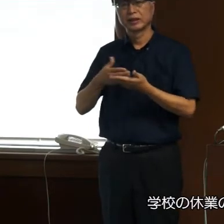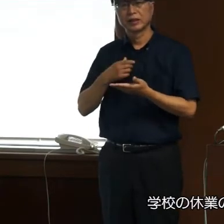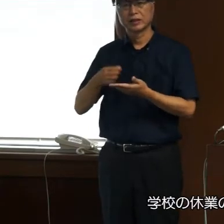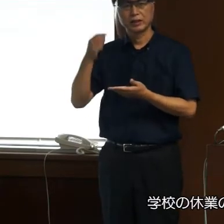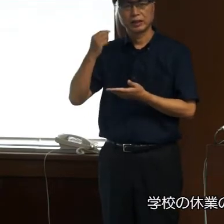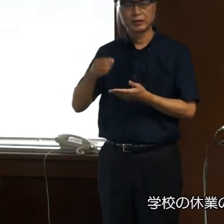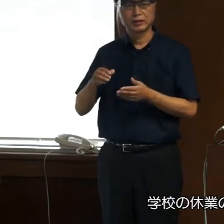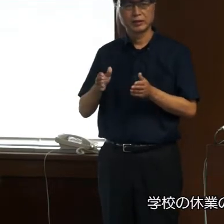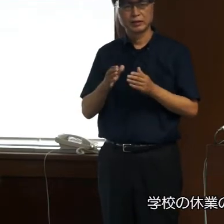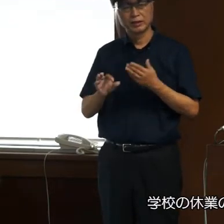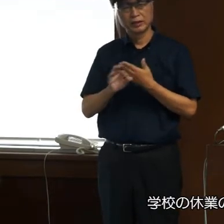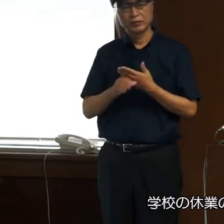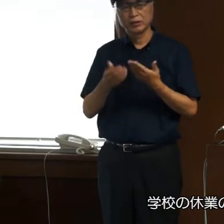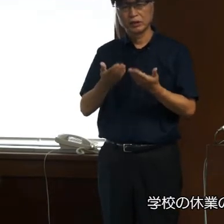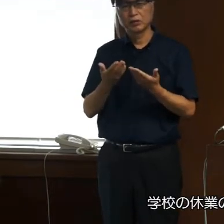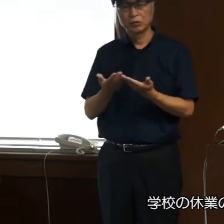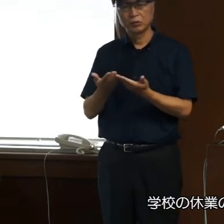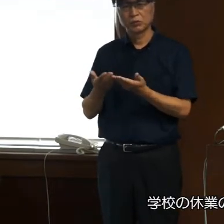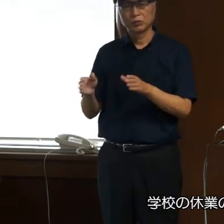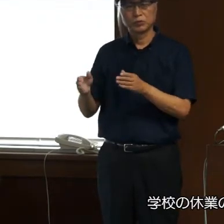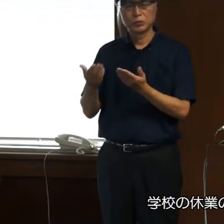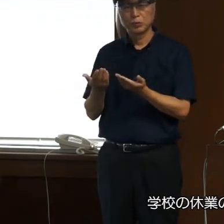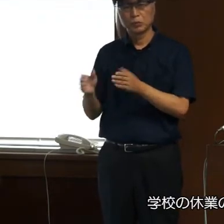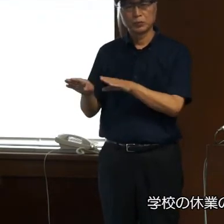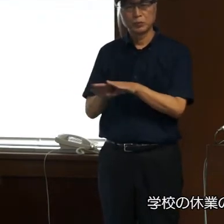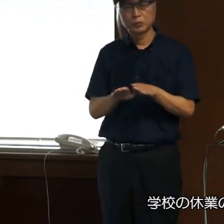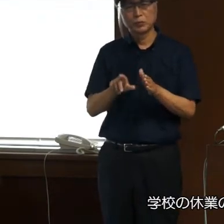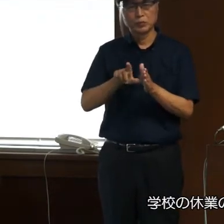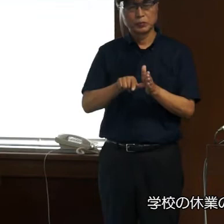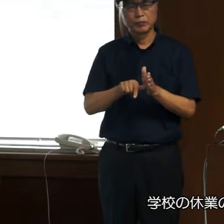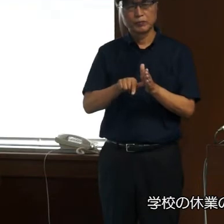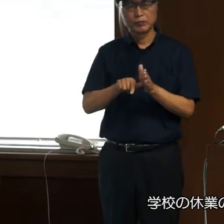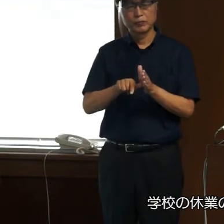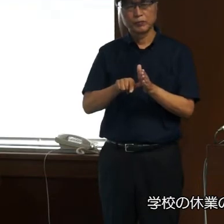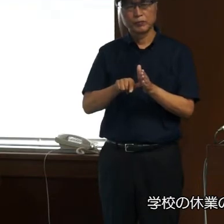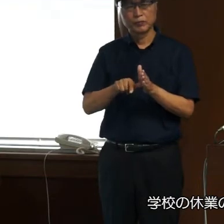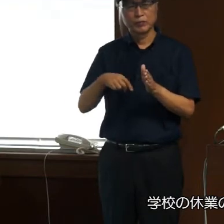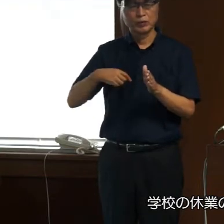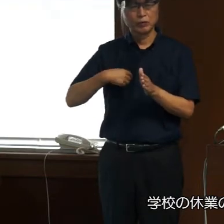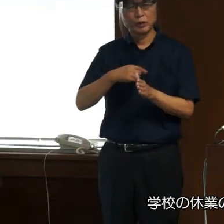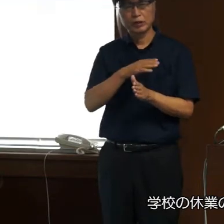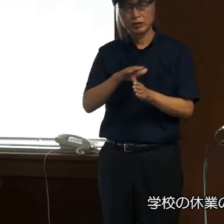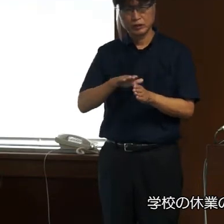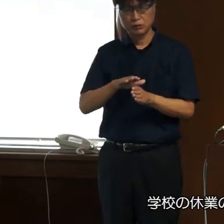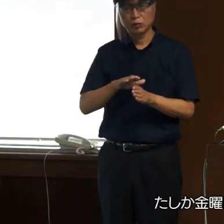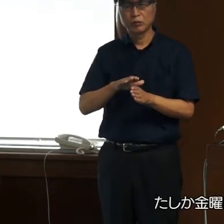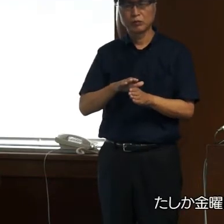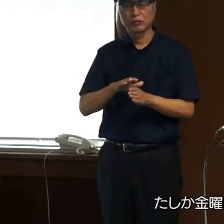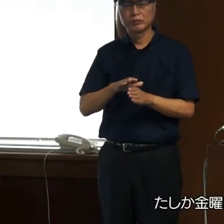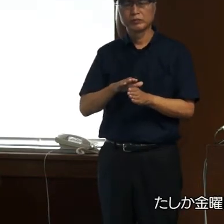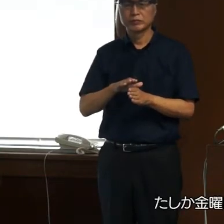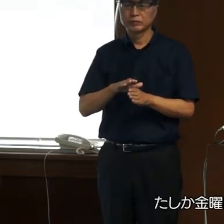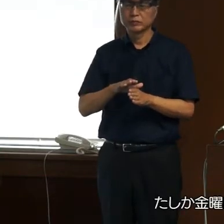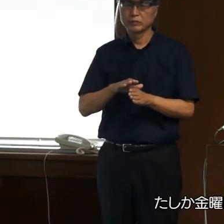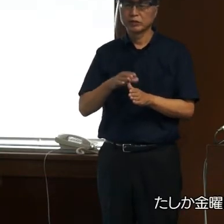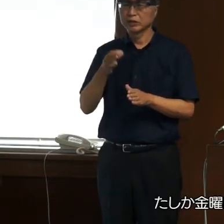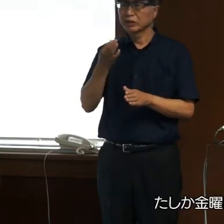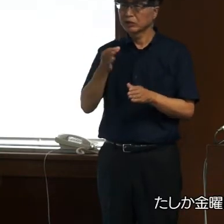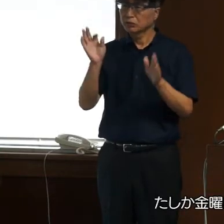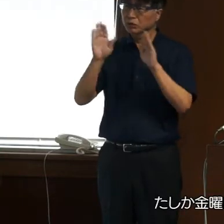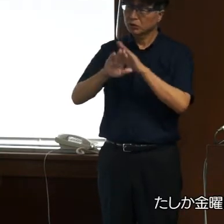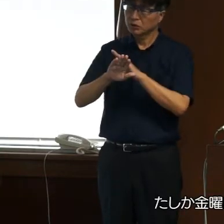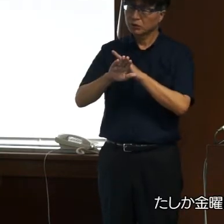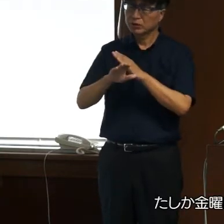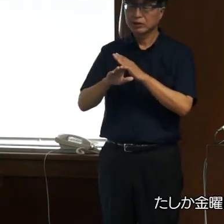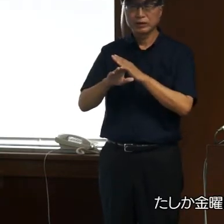学校の休業の時に非常に我々もですね、確か金曜の夜だったんです